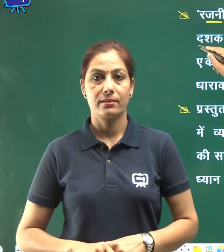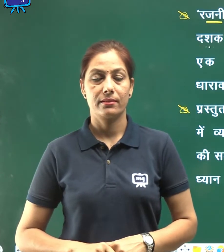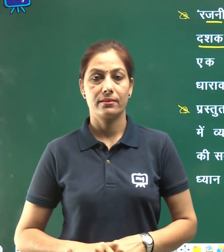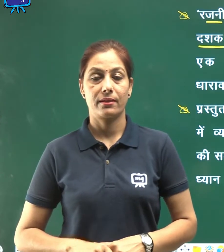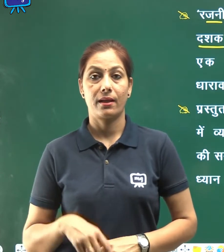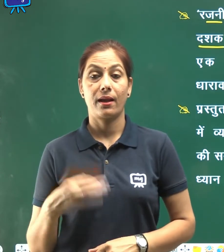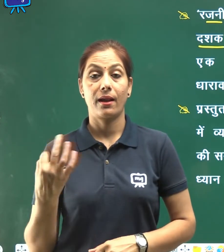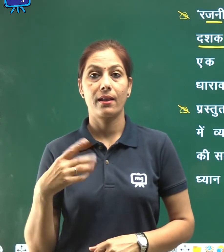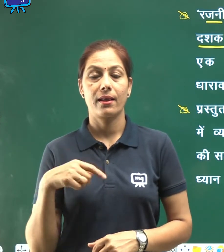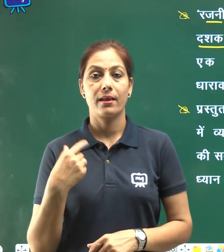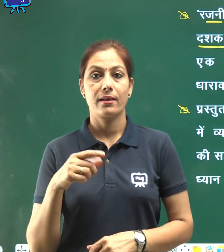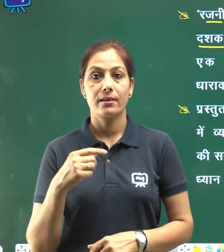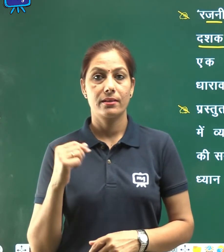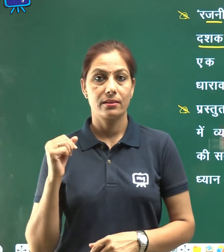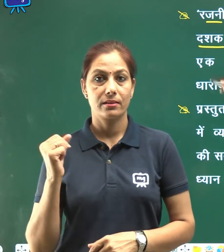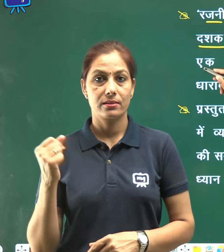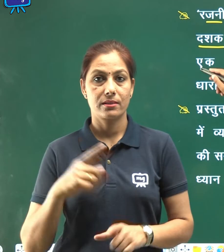नए दशक का